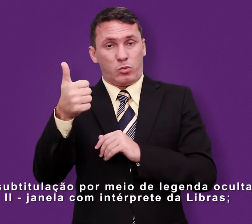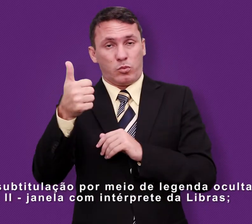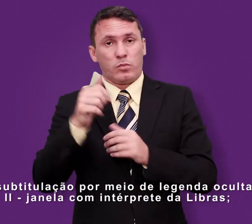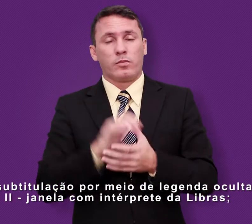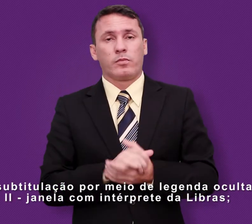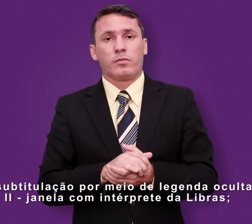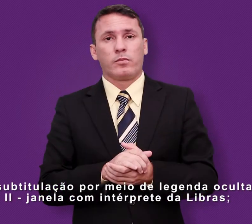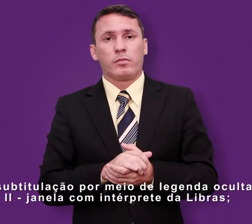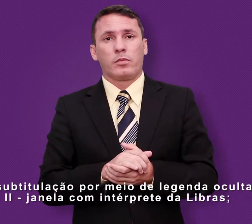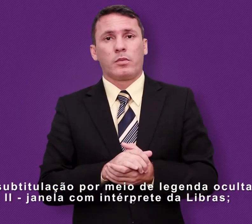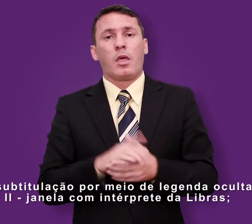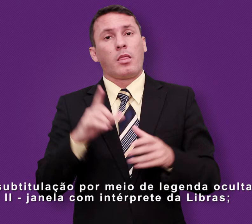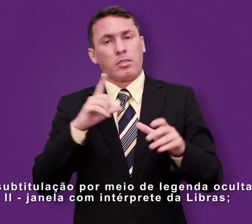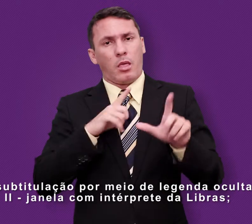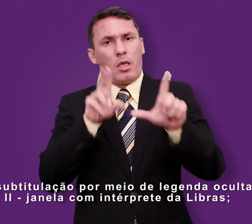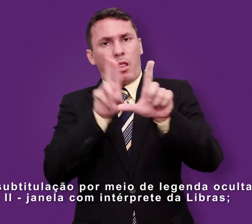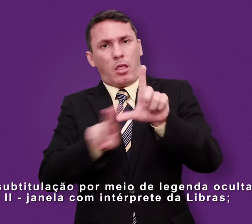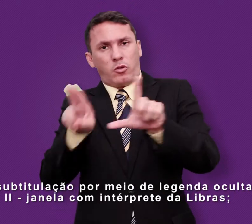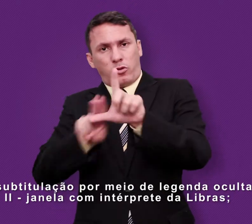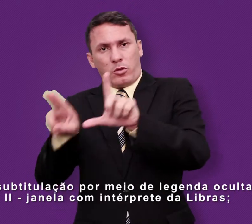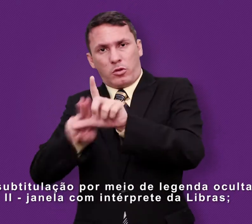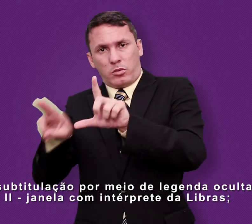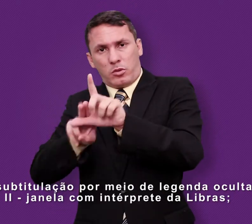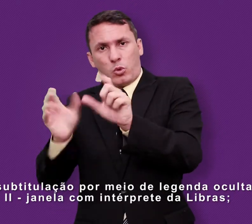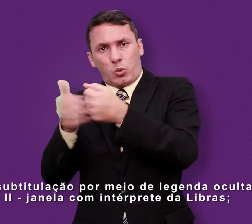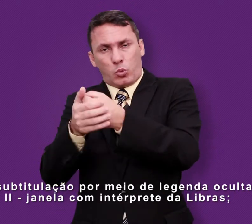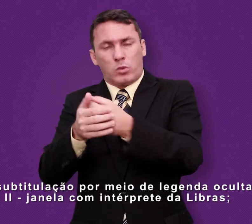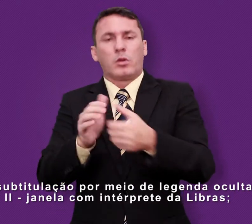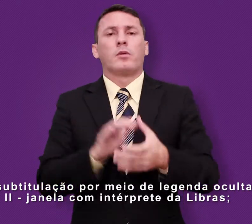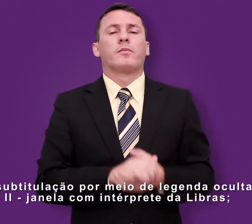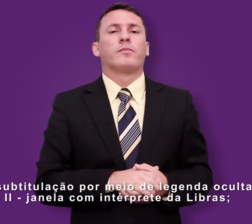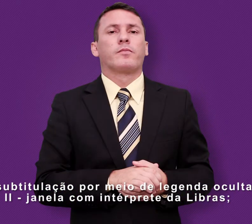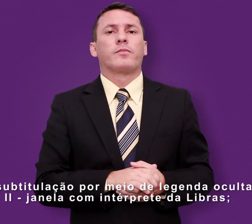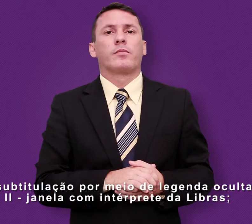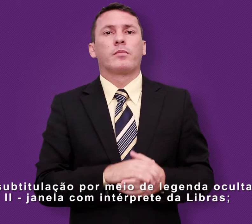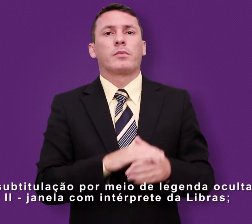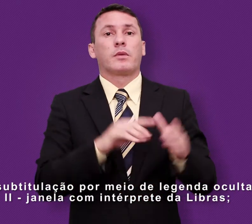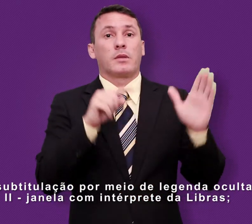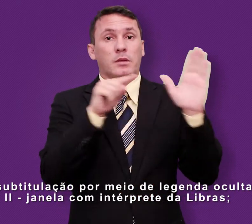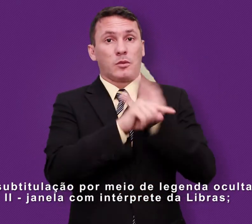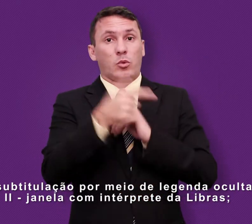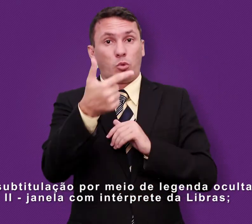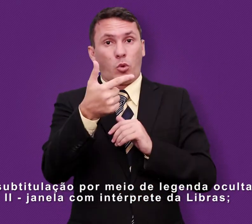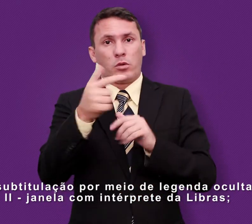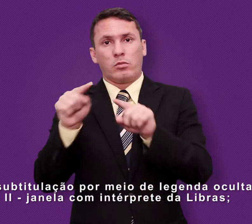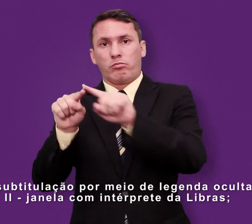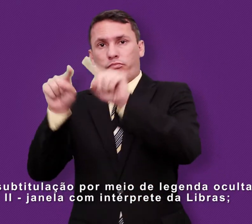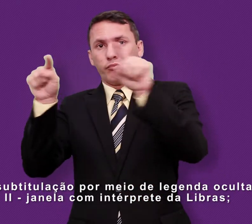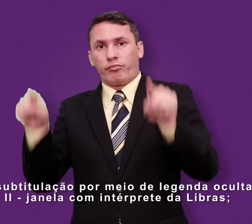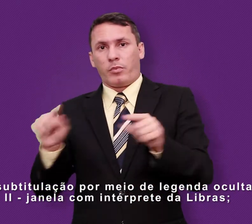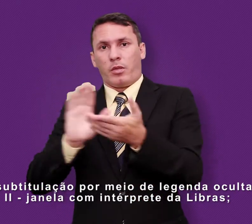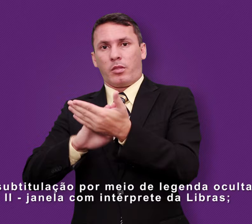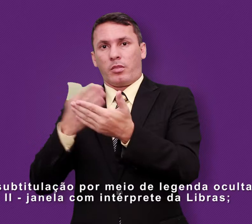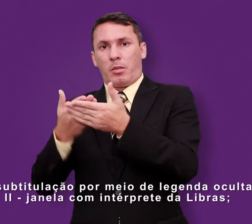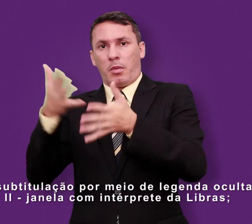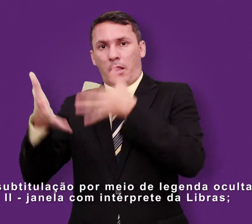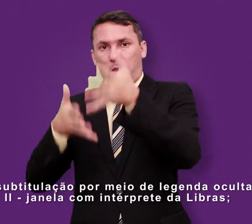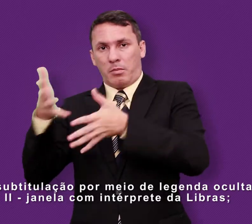Inciso 1. Subtitulação por meio de legenda oculta. Inciso 2. Janela com intérprete de